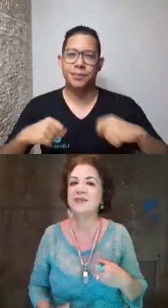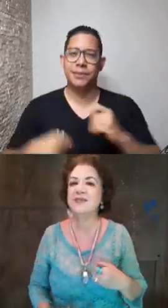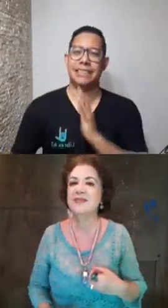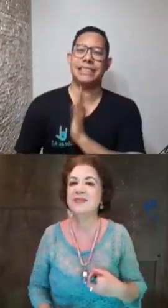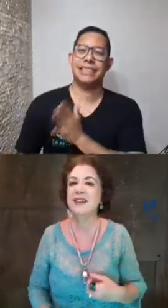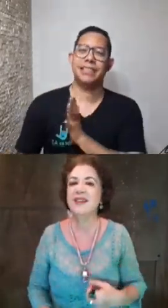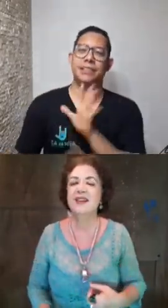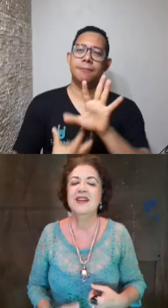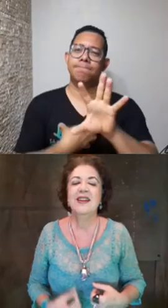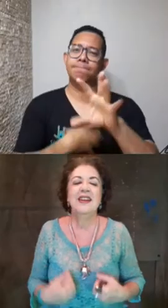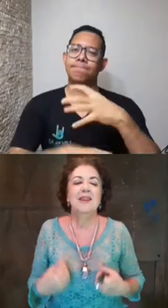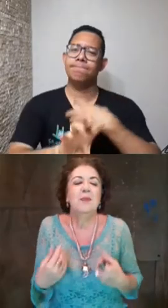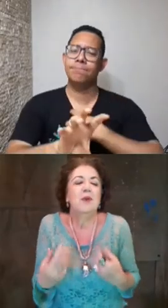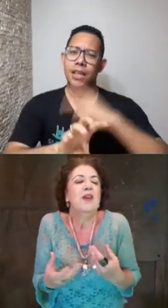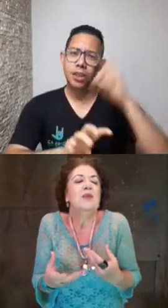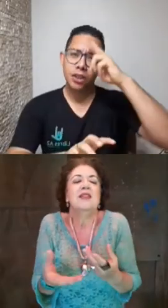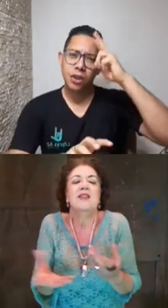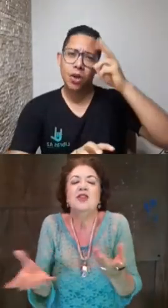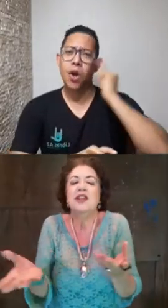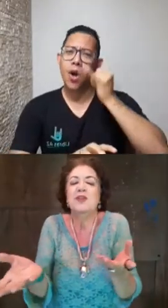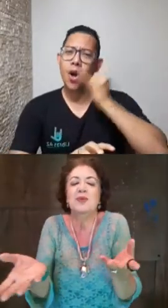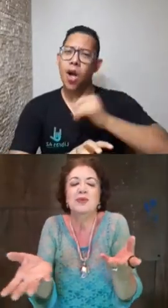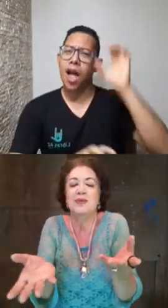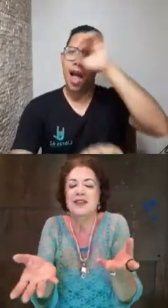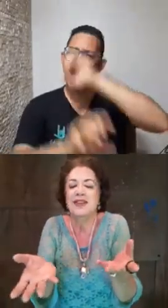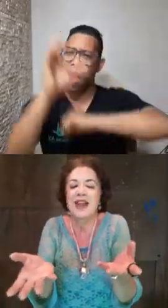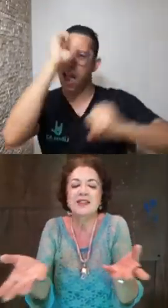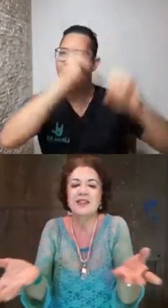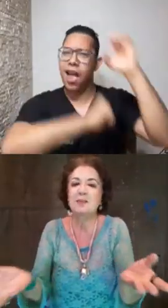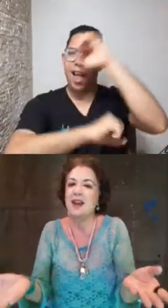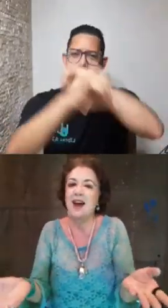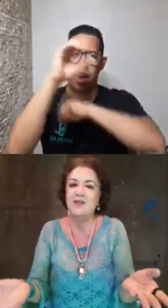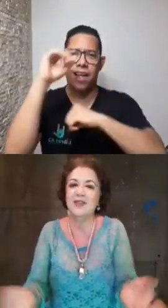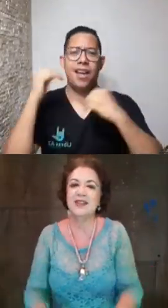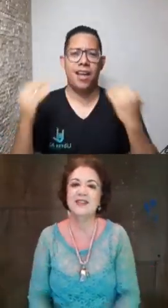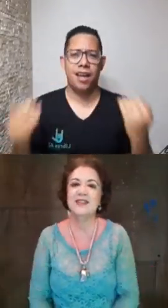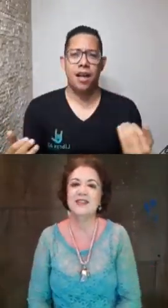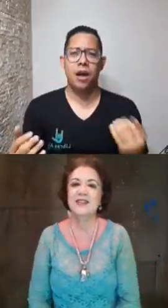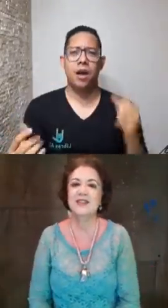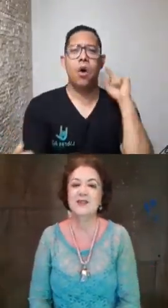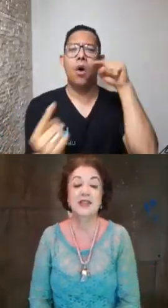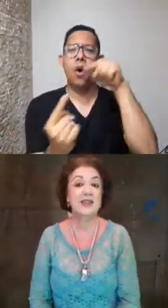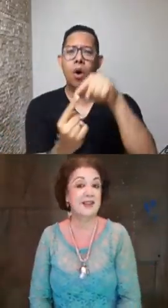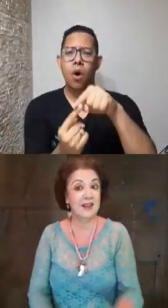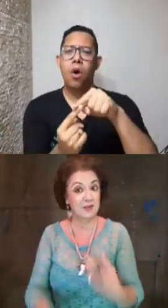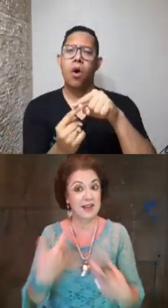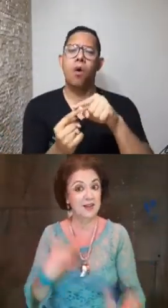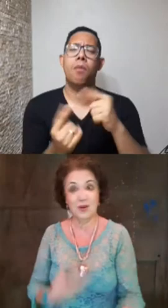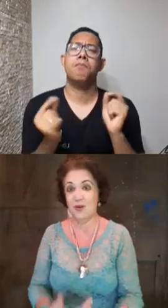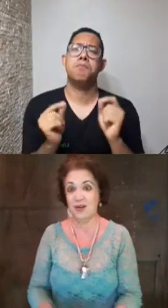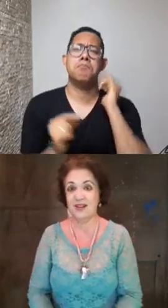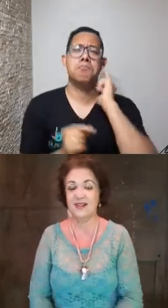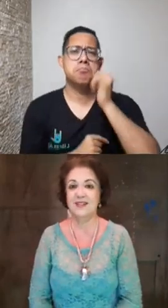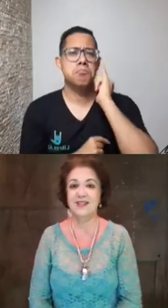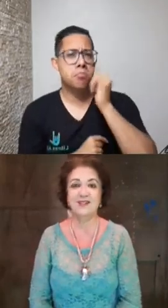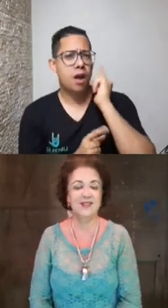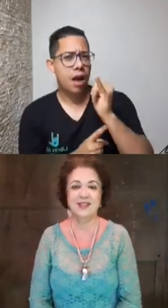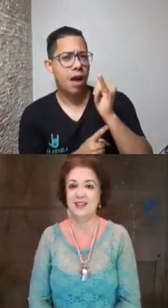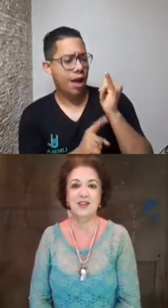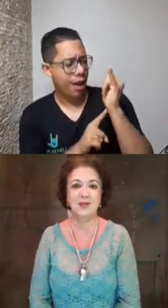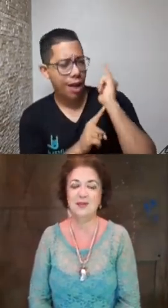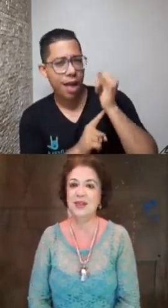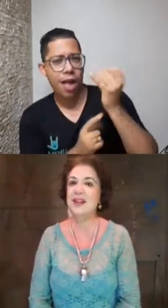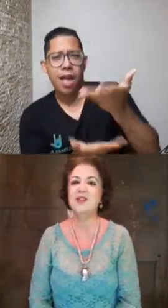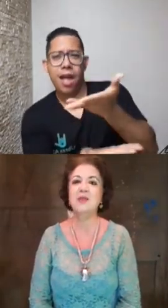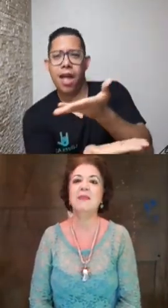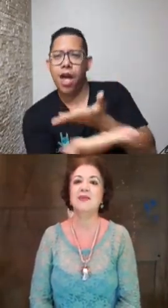coração. Porque o sentido dessas palavras vai ser dado na troca, vai ser